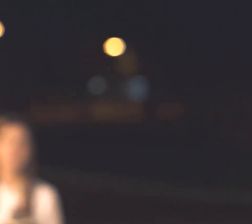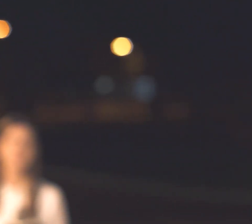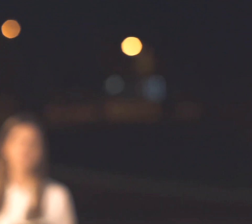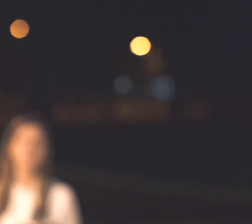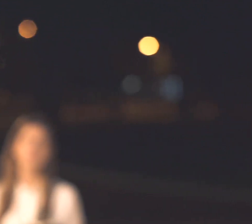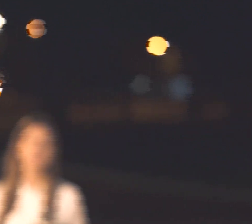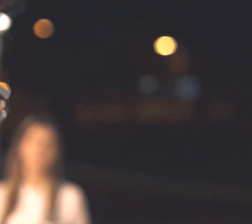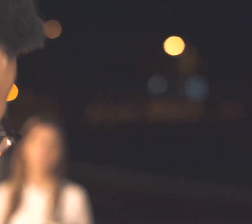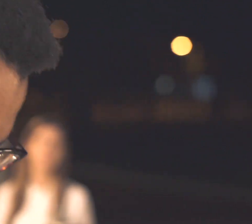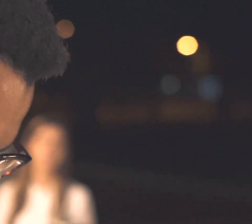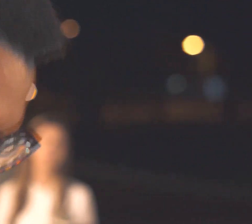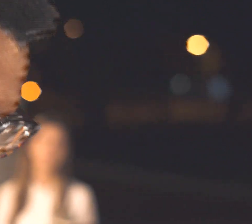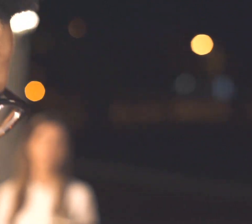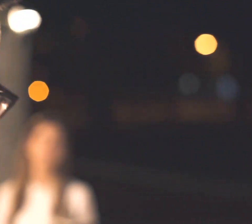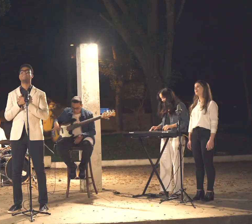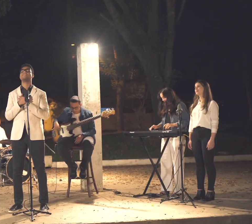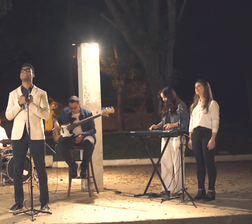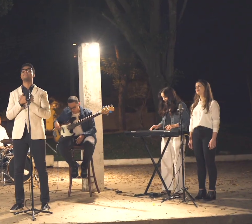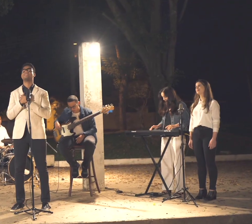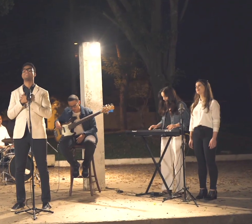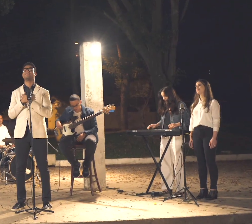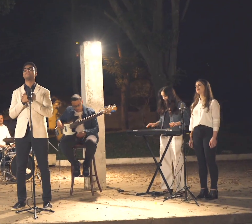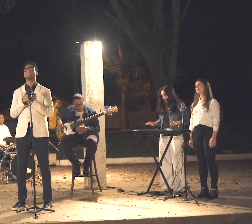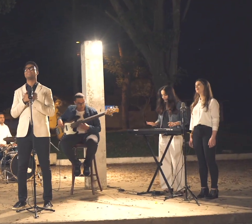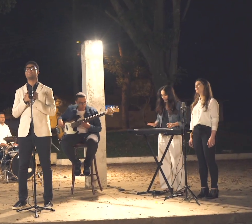vivermos só nós dois.